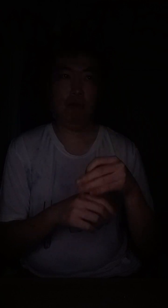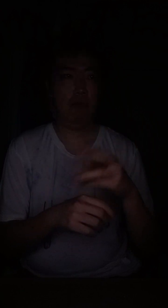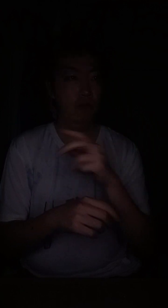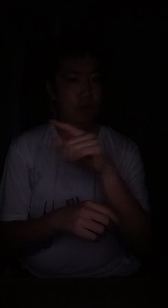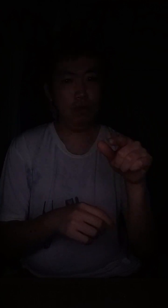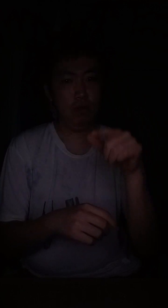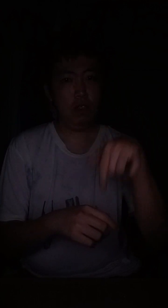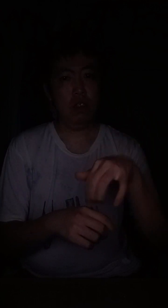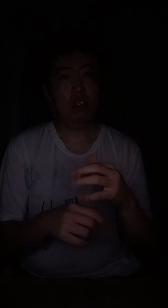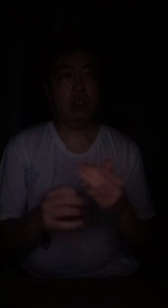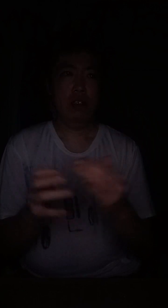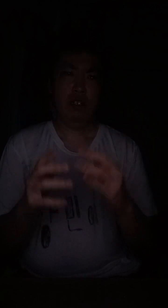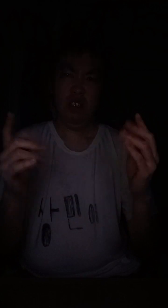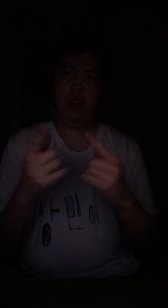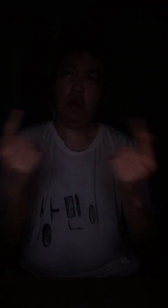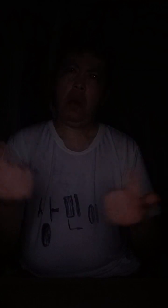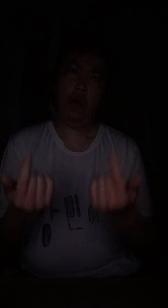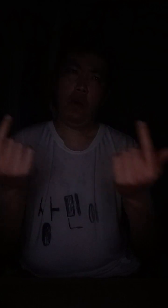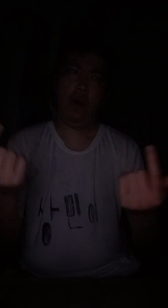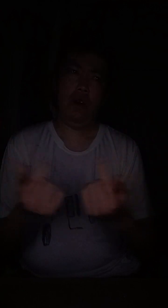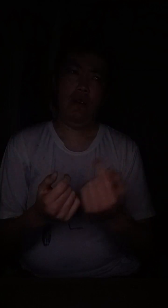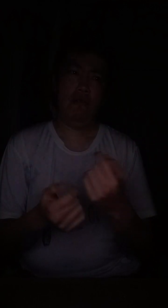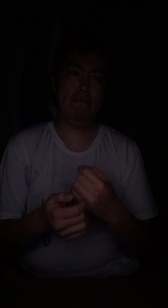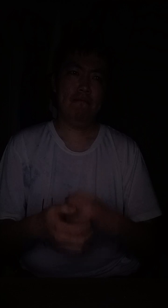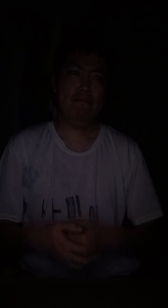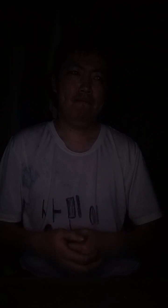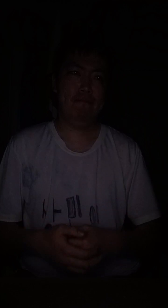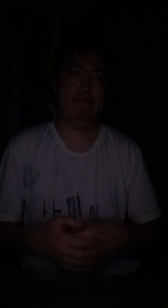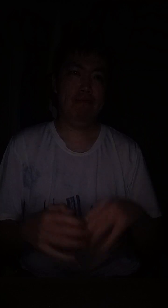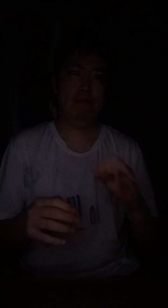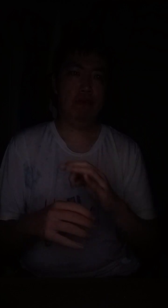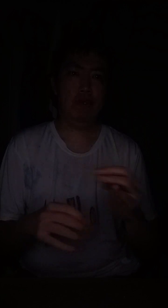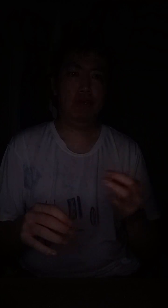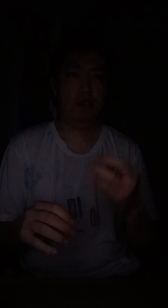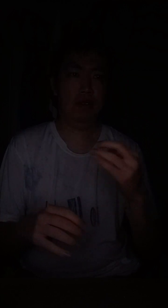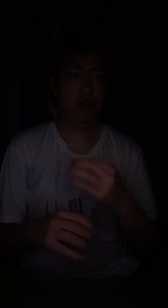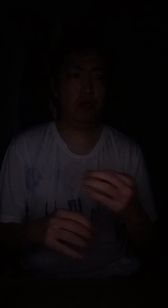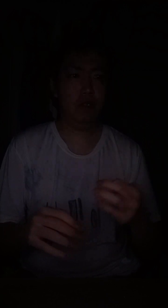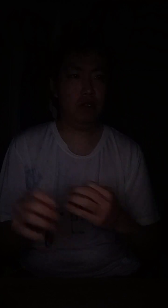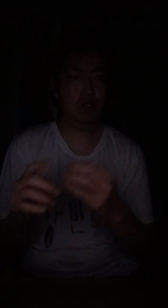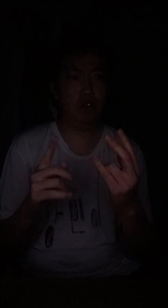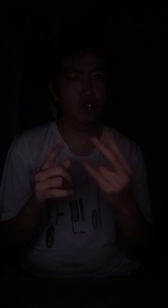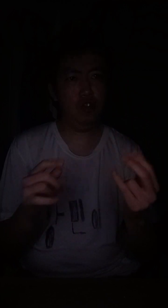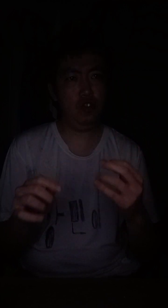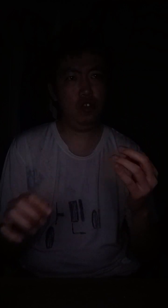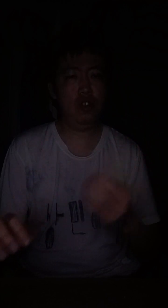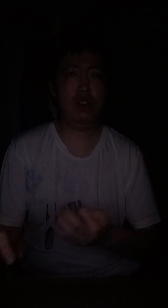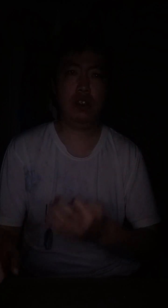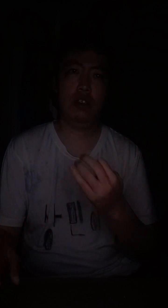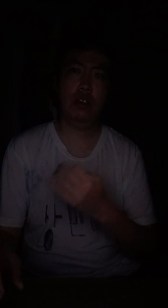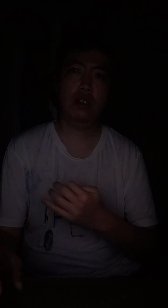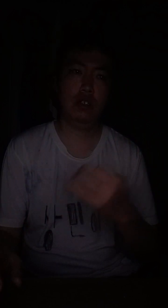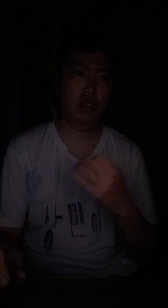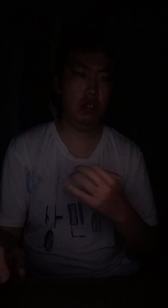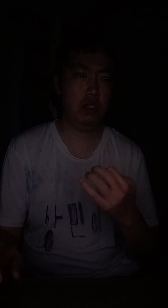단행해 반발이 커지고 있습니다. 하루 파업에 따라 정규 뉴스 등 일부 프로그램의 축소 결방이 빚어진